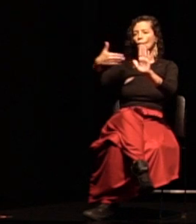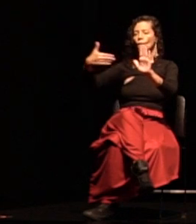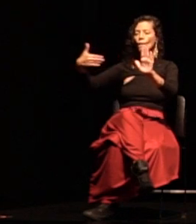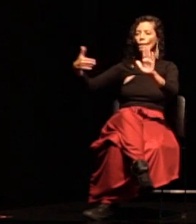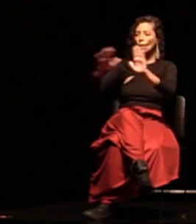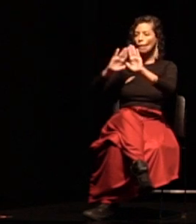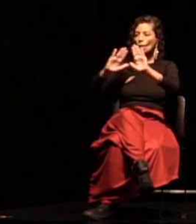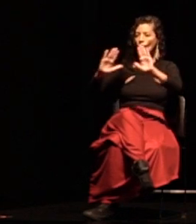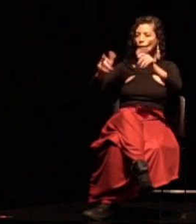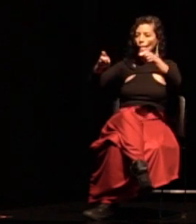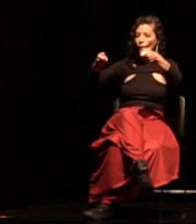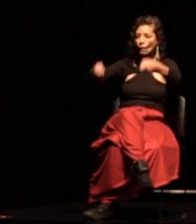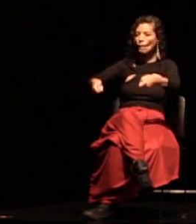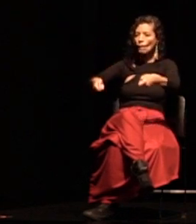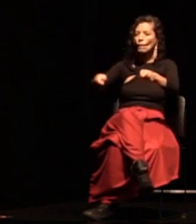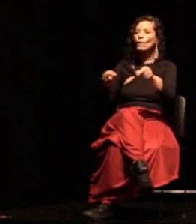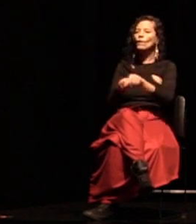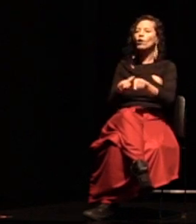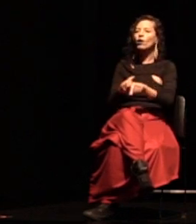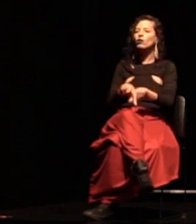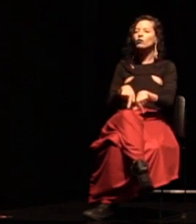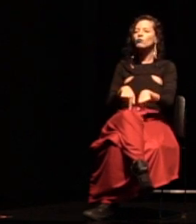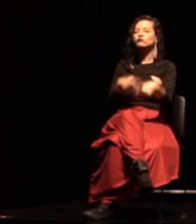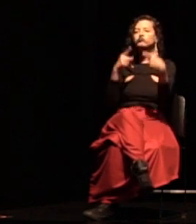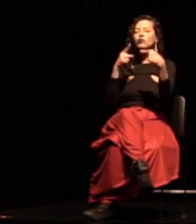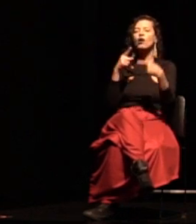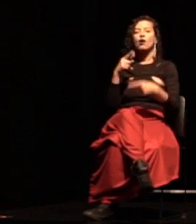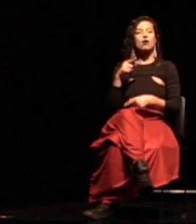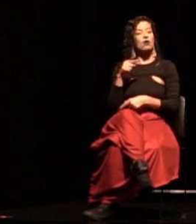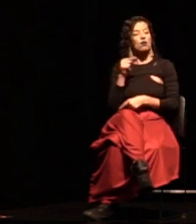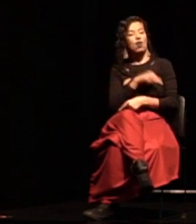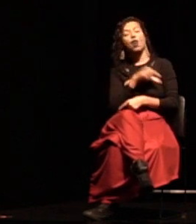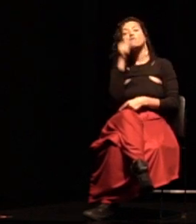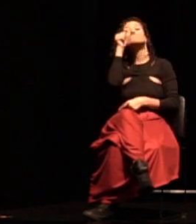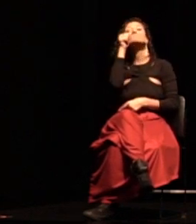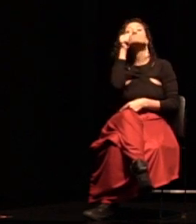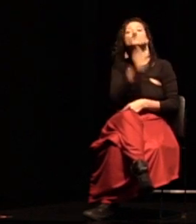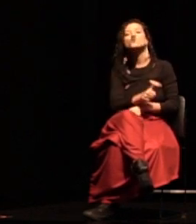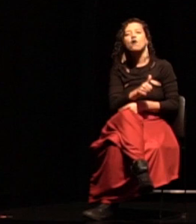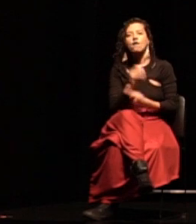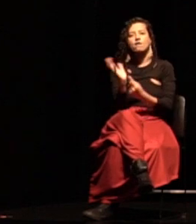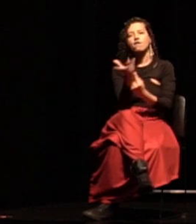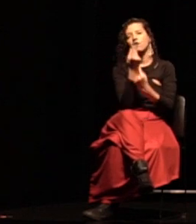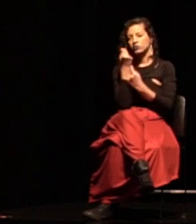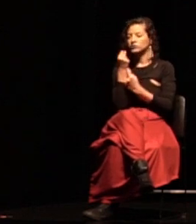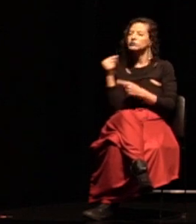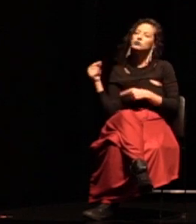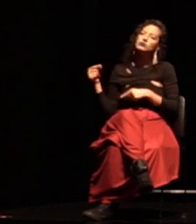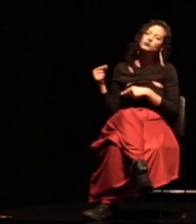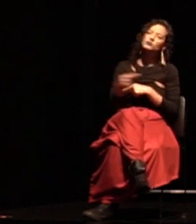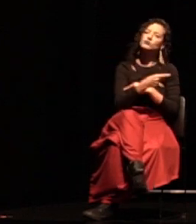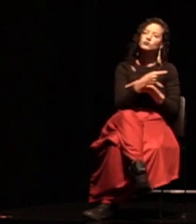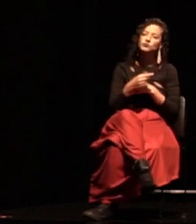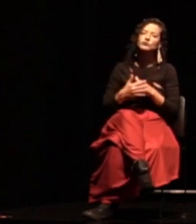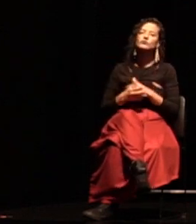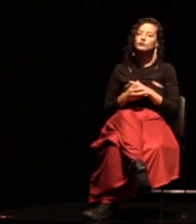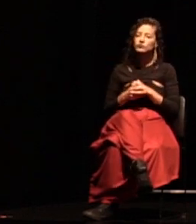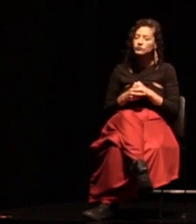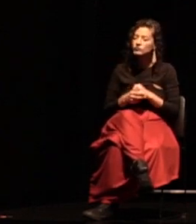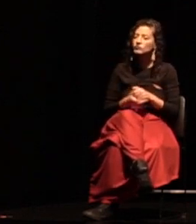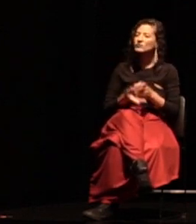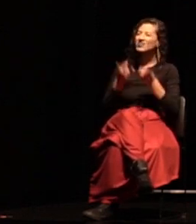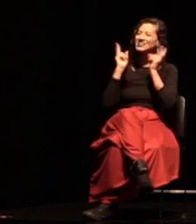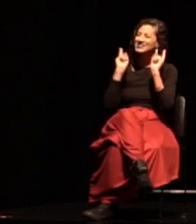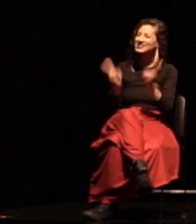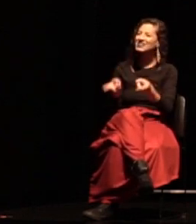com uma radical posição da artista mulher. E isto era sempre